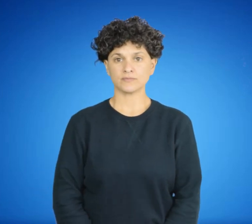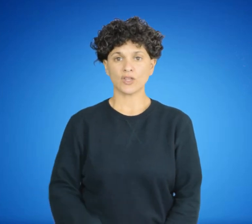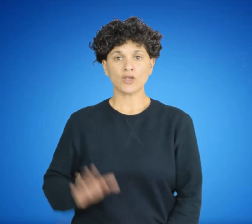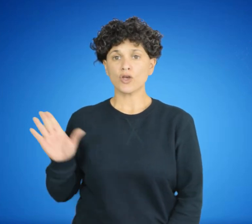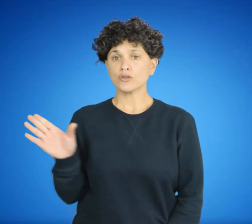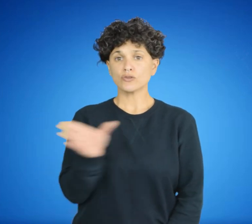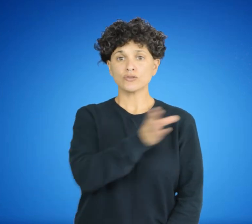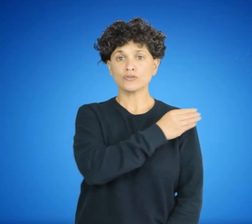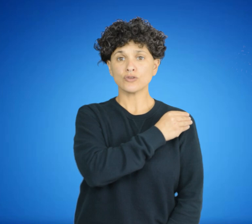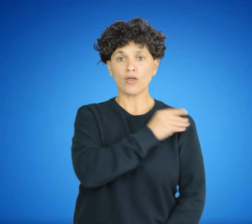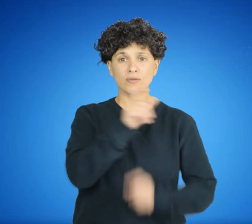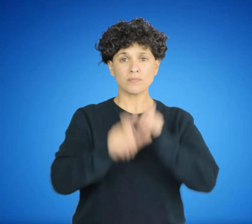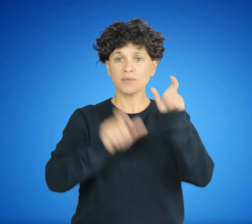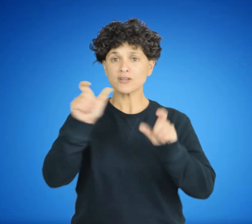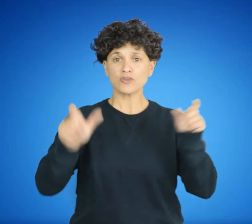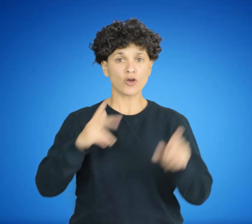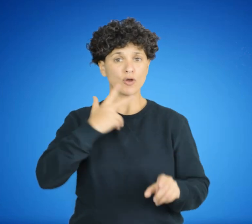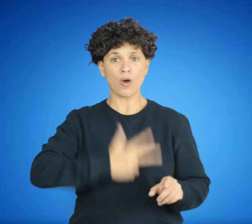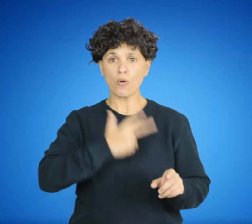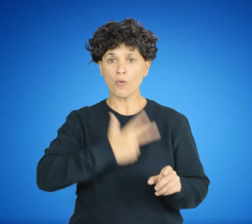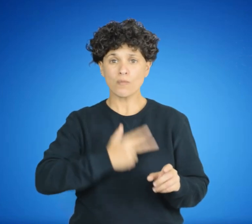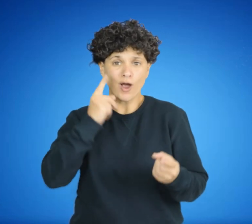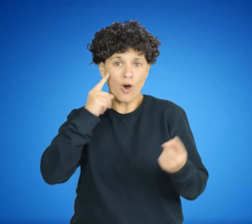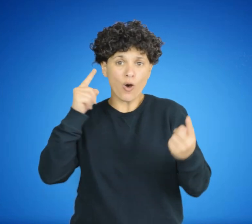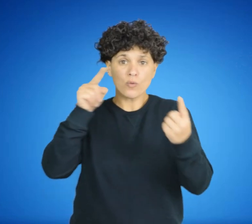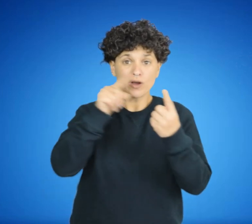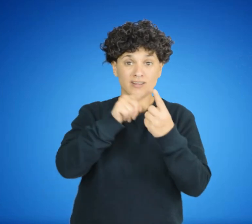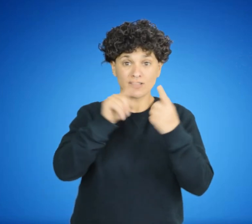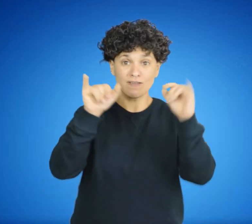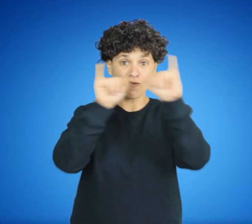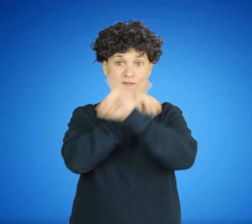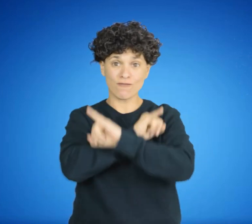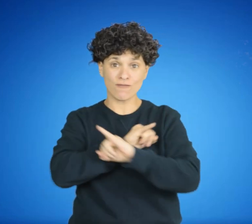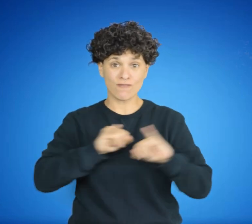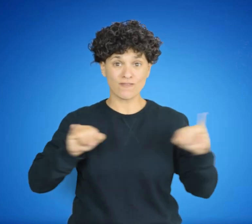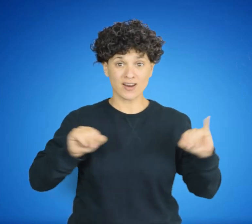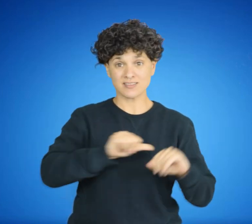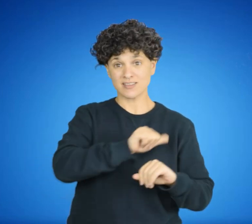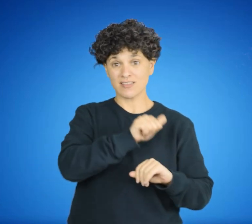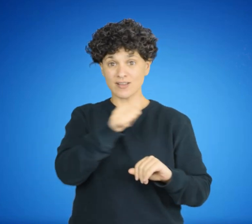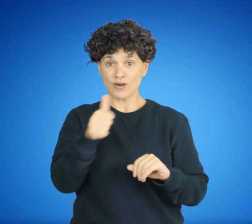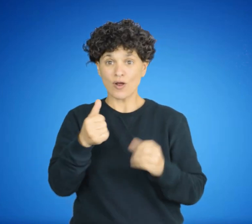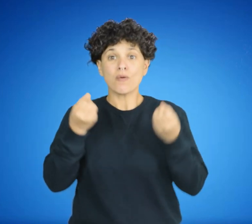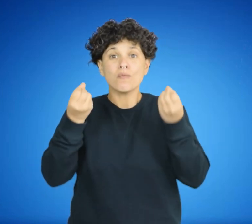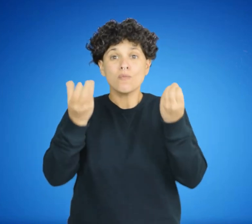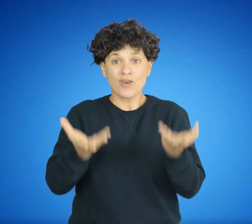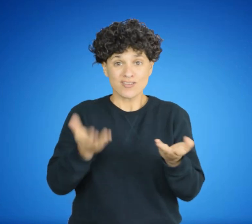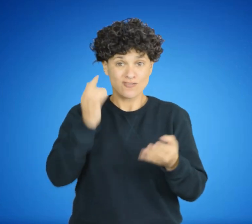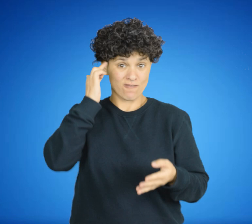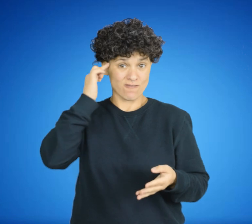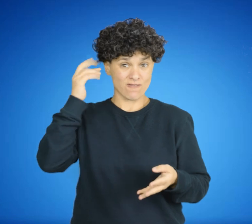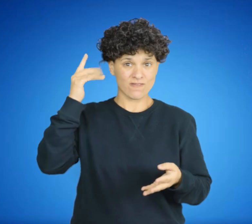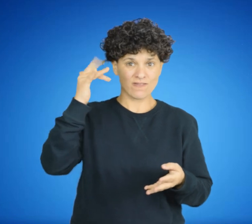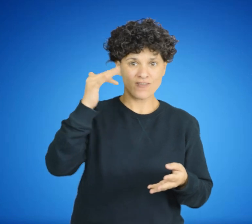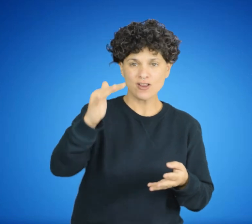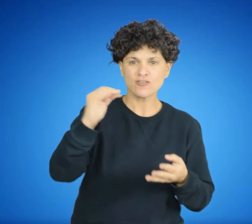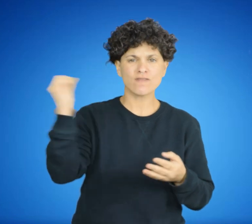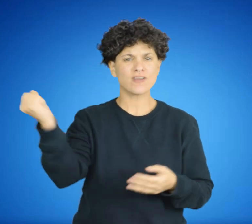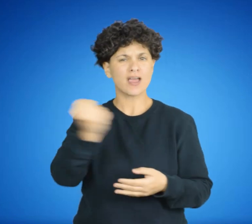en la medida en la que la felicidad es el objetivo de todo ser humano la filosofía es una actividad que cualquier persona